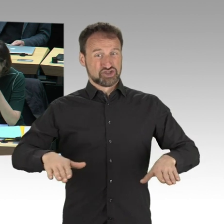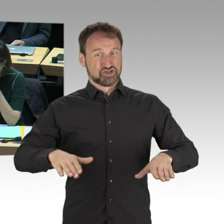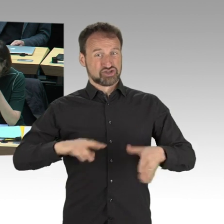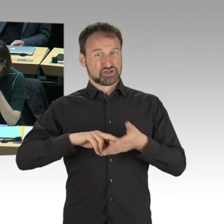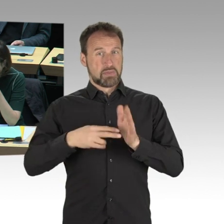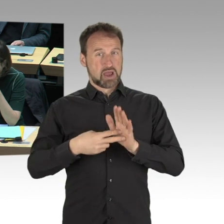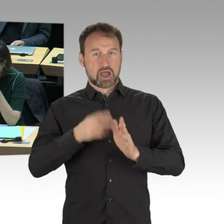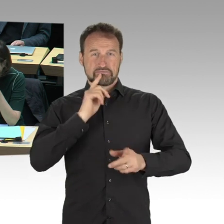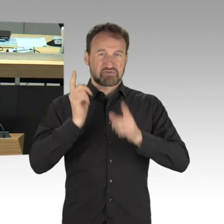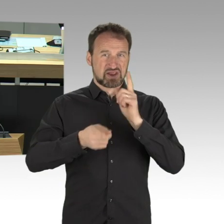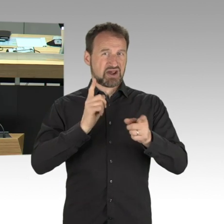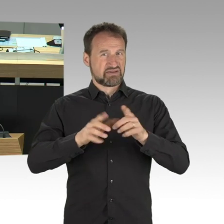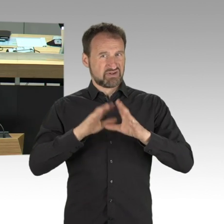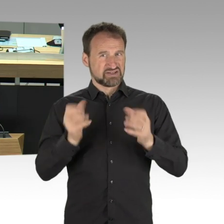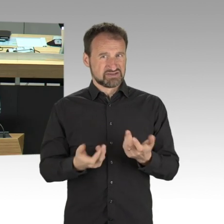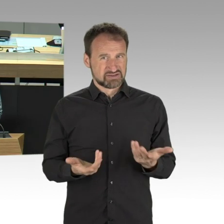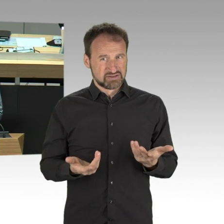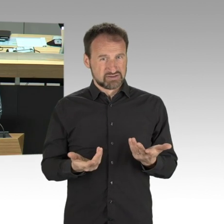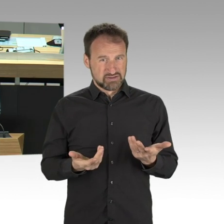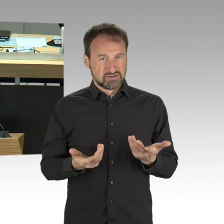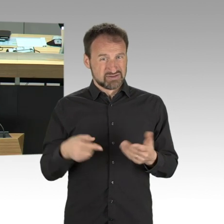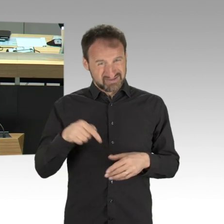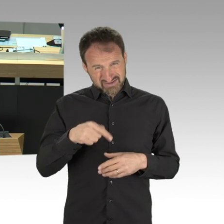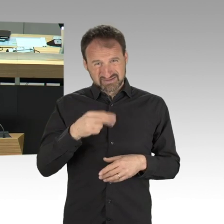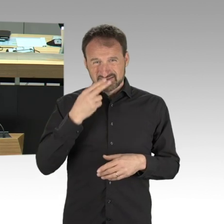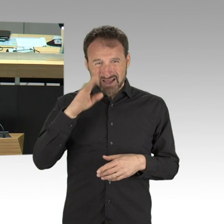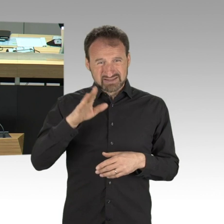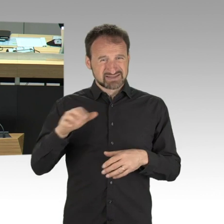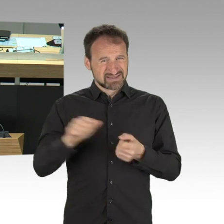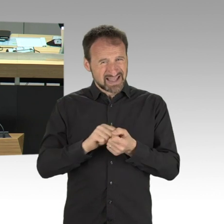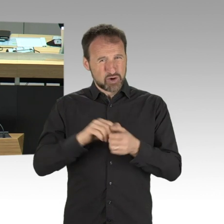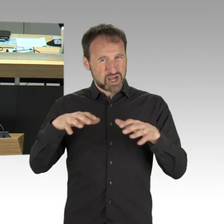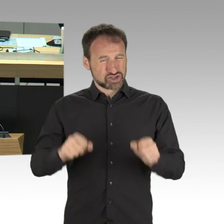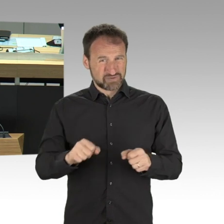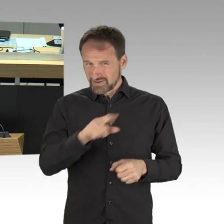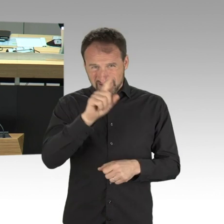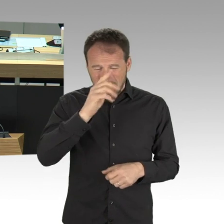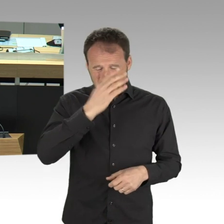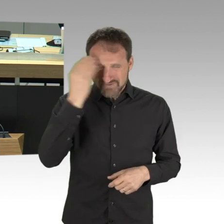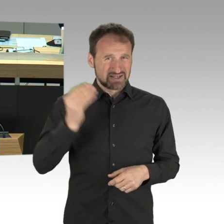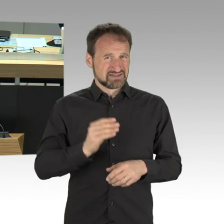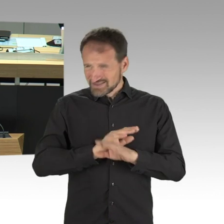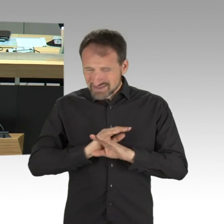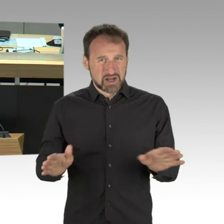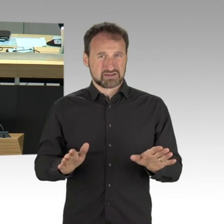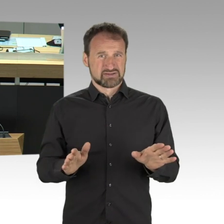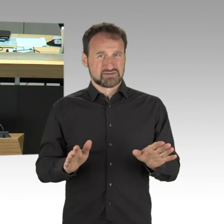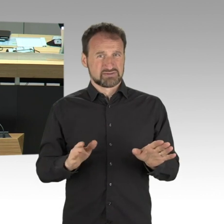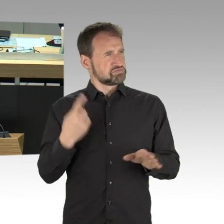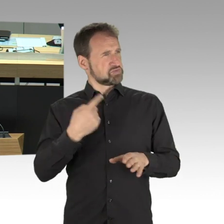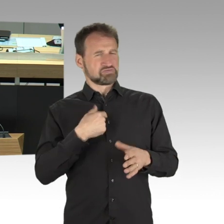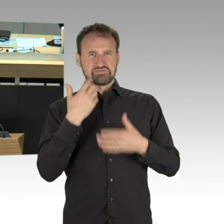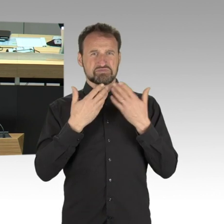Luftlinie von hier entfernt. Wenn wir heute über das Berliner Landeskonzept zur Weiterentwicklung der